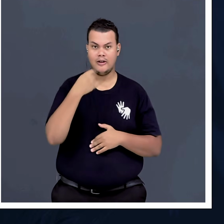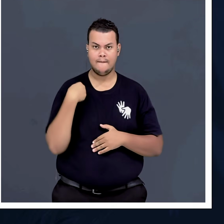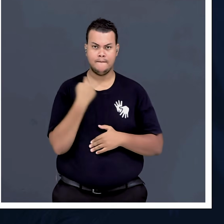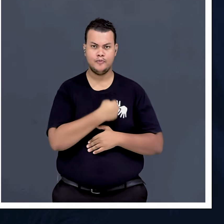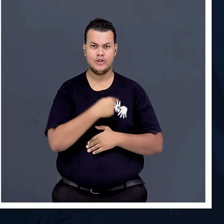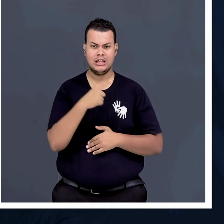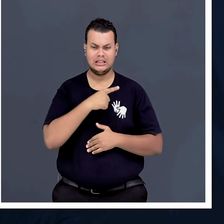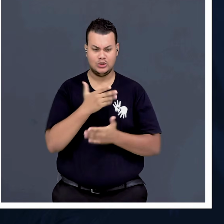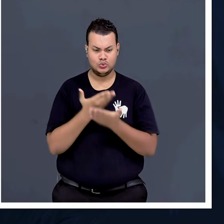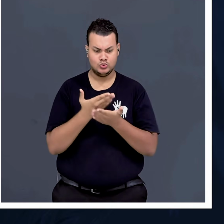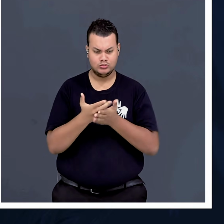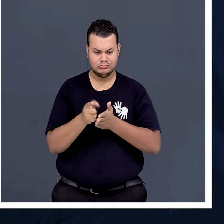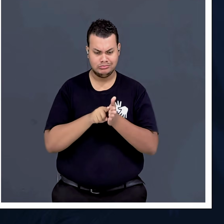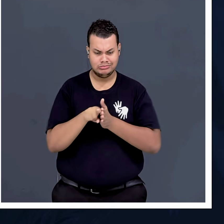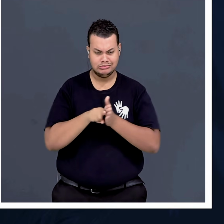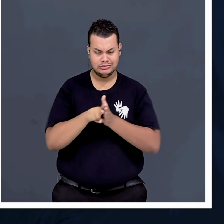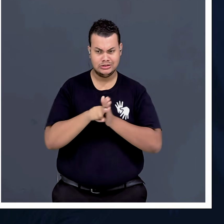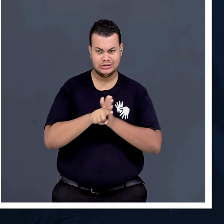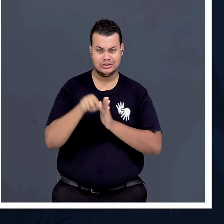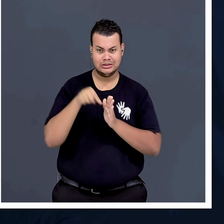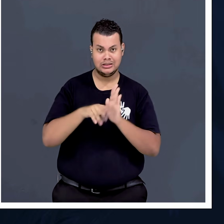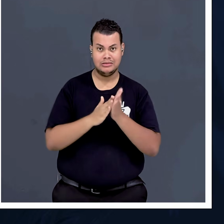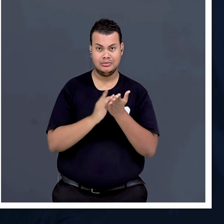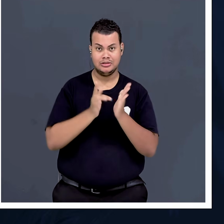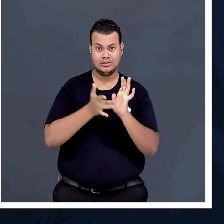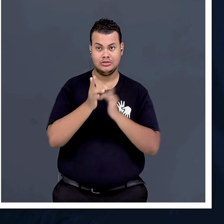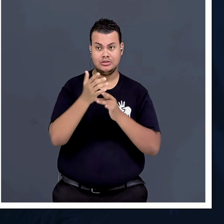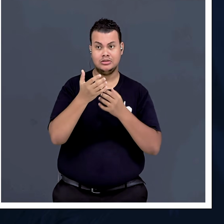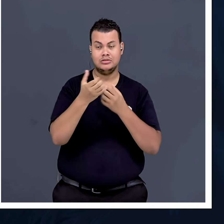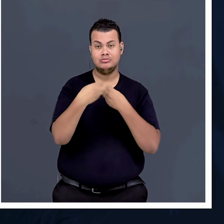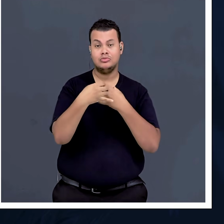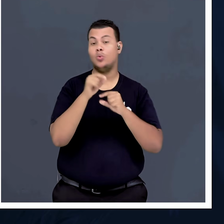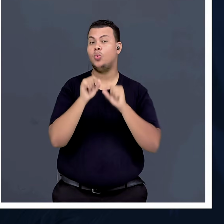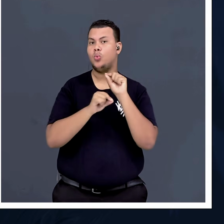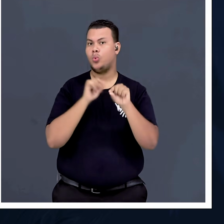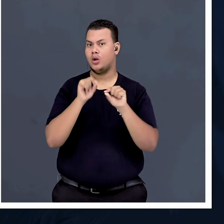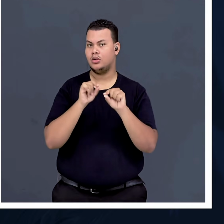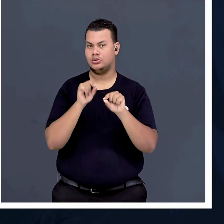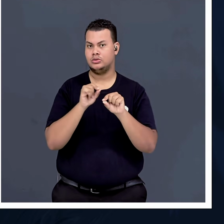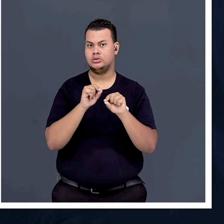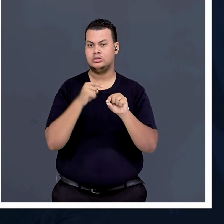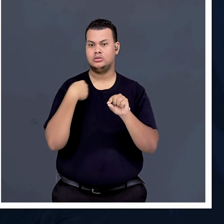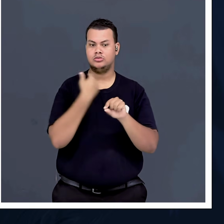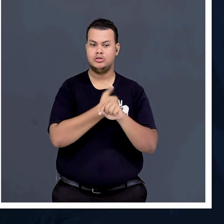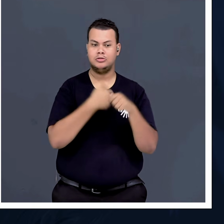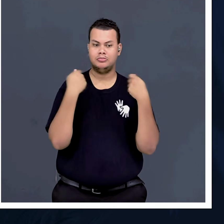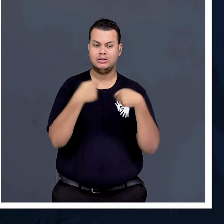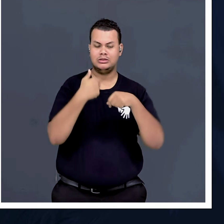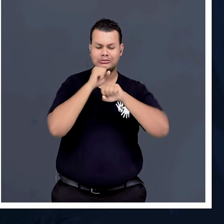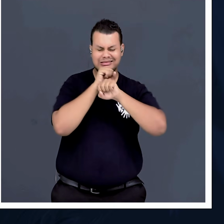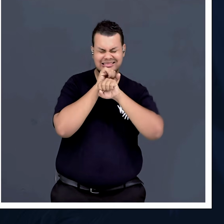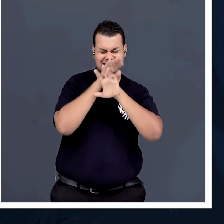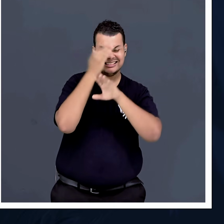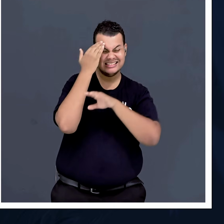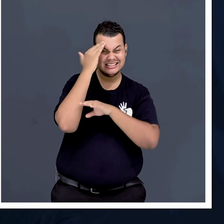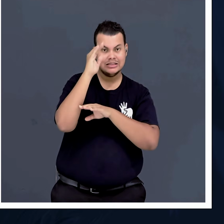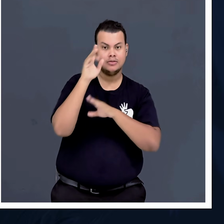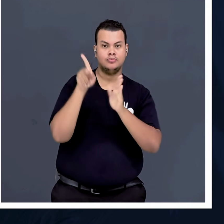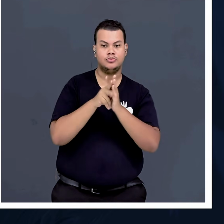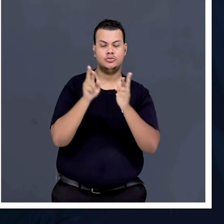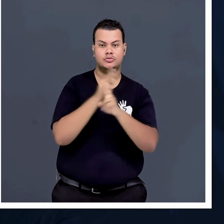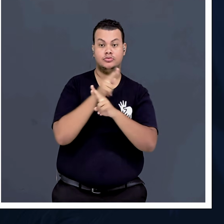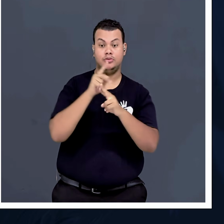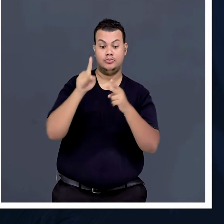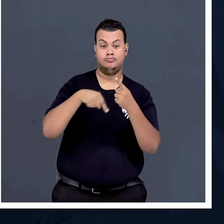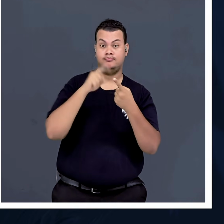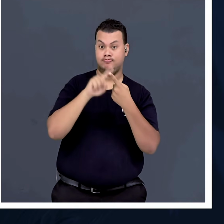estamos ali estudando os evangelhos, Jesus vai nos ensinar algo muito poderoso sobre discernimento de relacionamento. Primeiro,